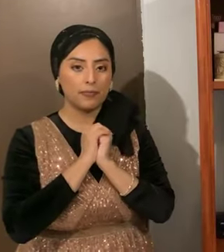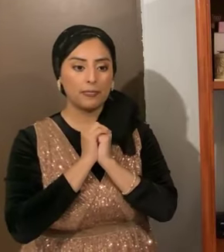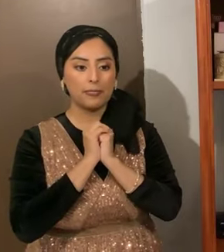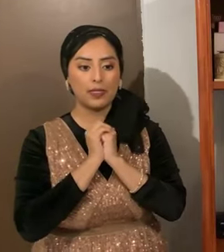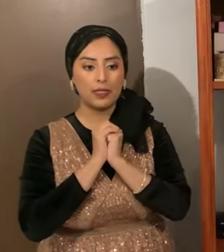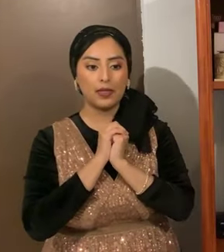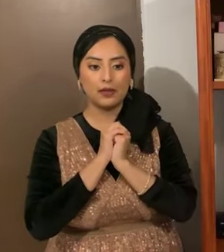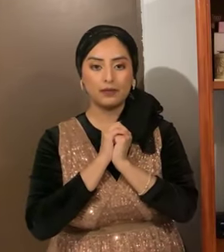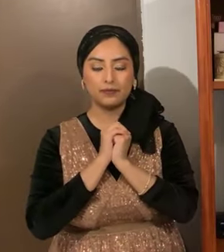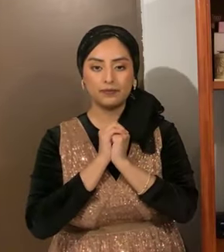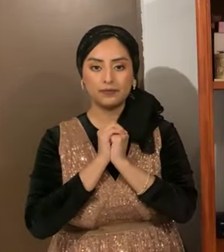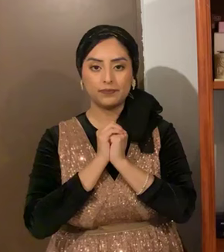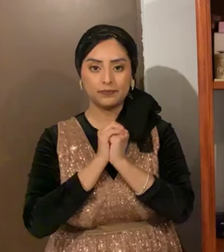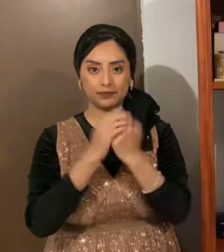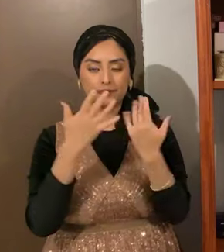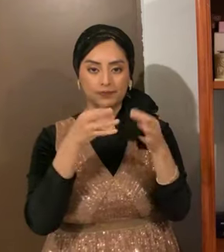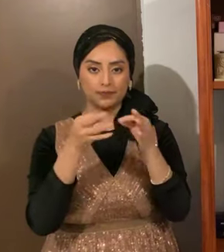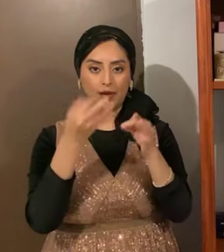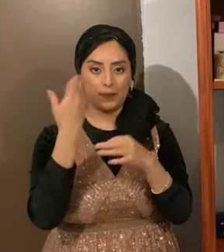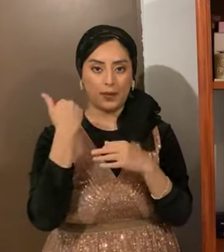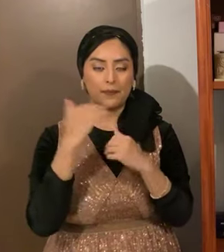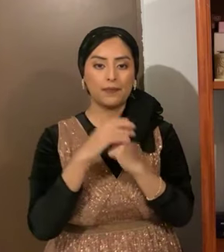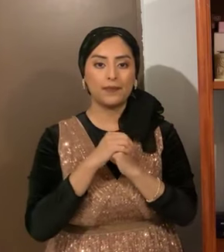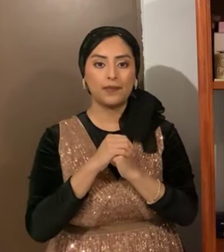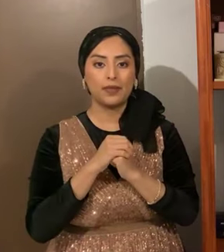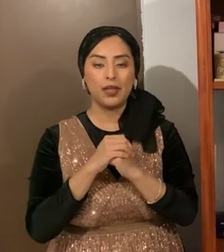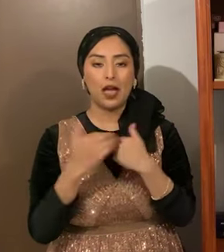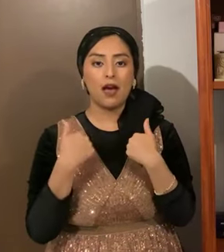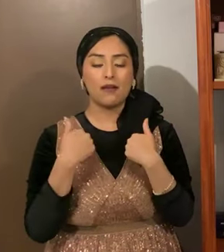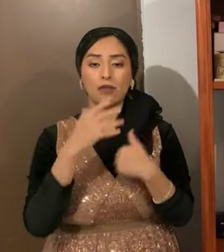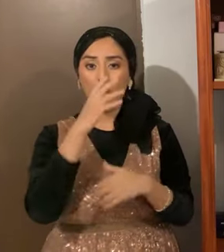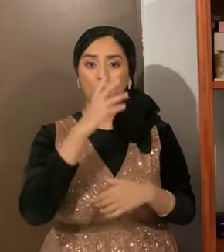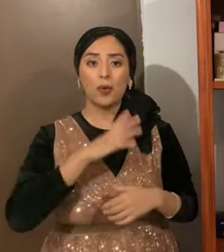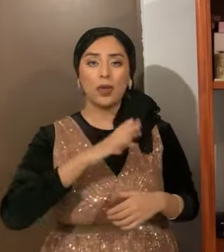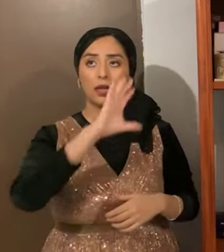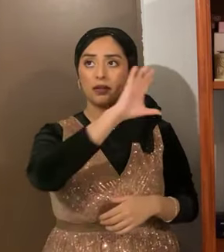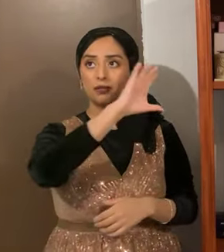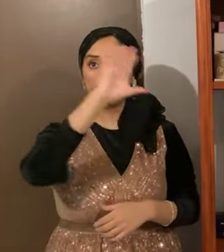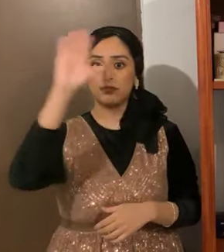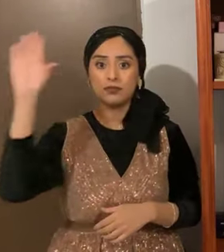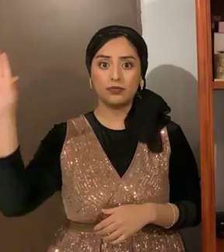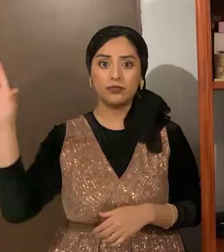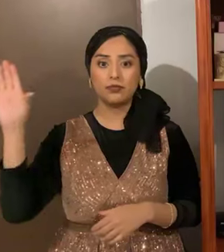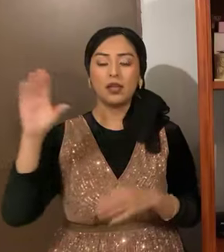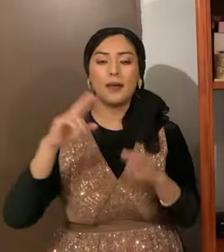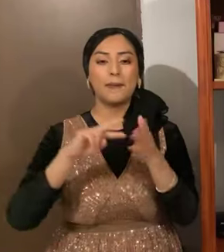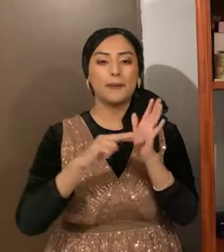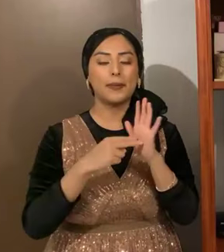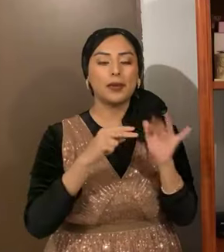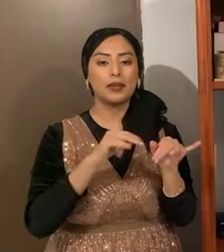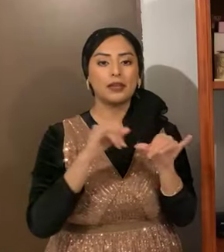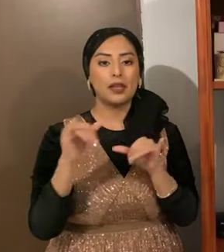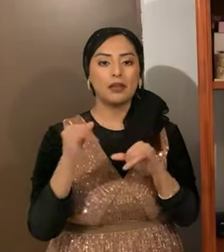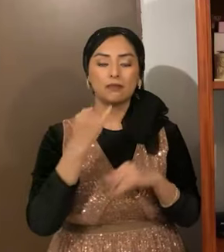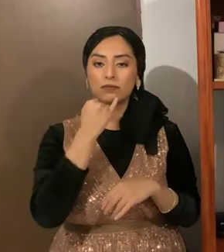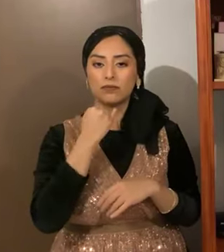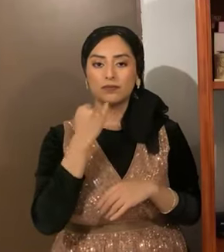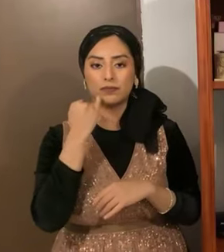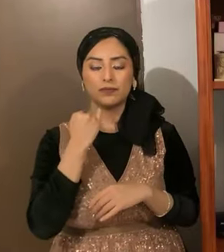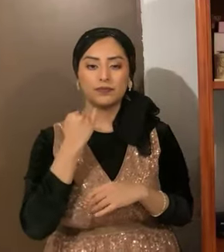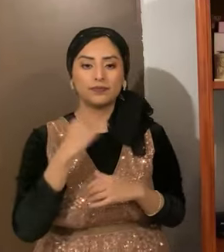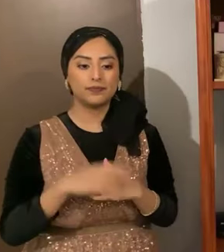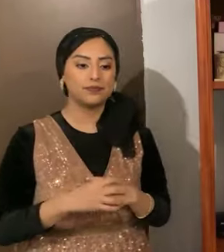9 más 3, eso ya lo expliqué. Está Betula, que es la mujer que es Israel,